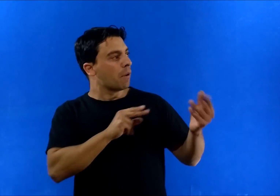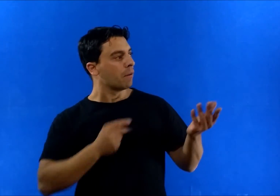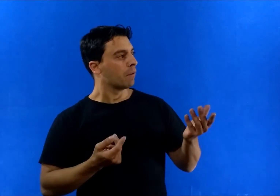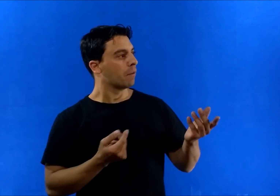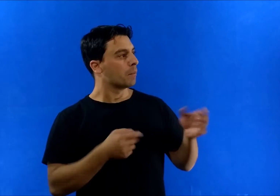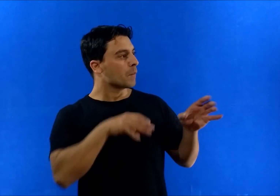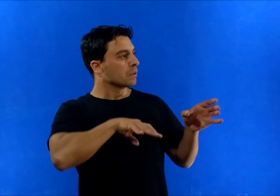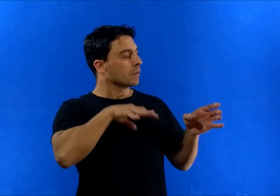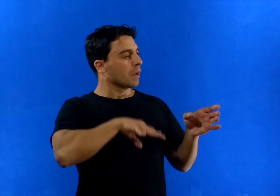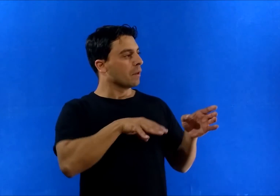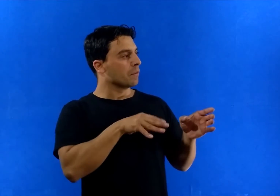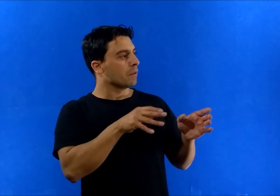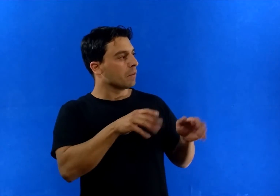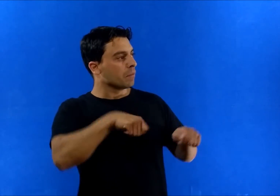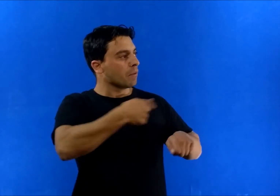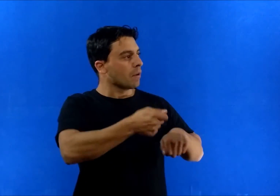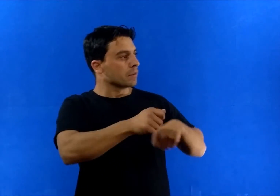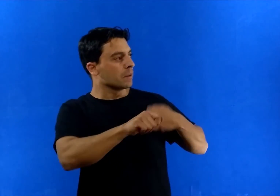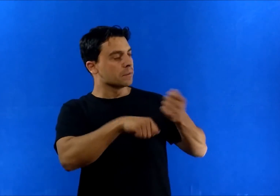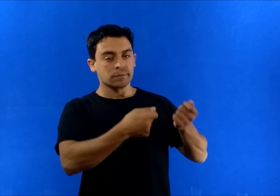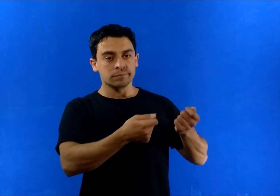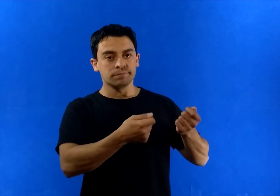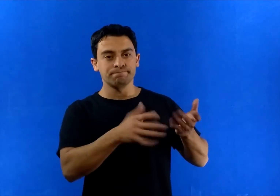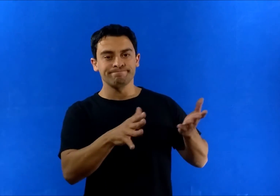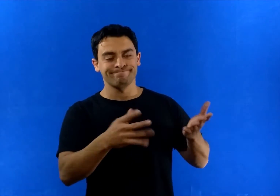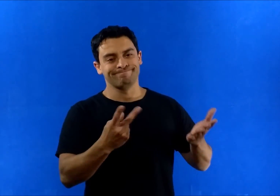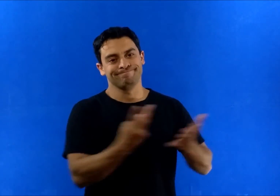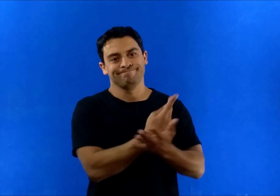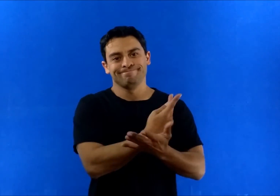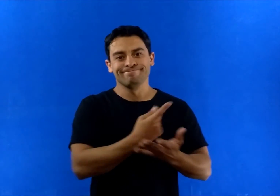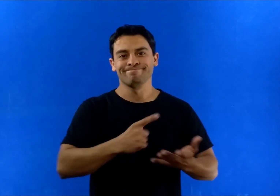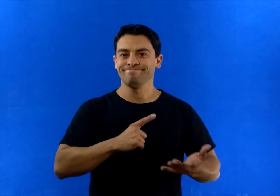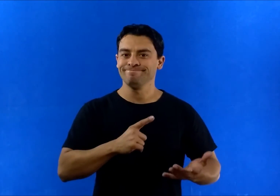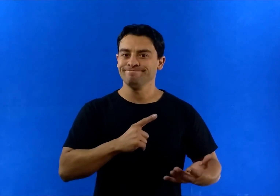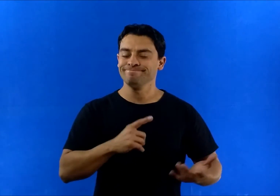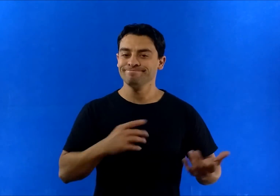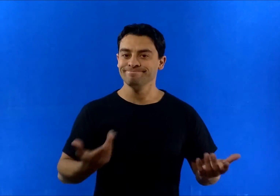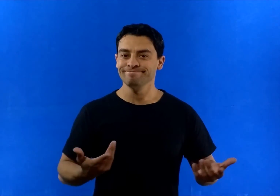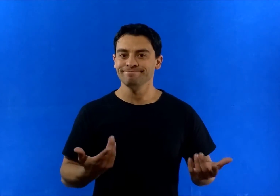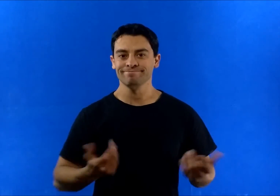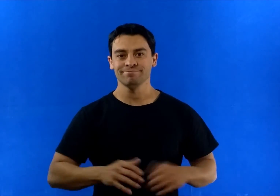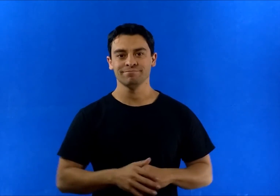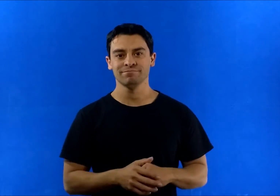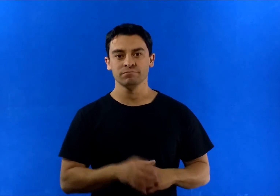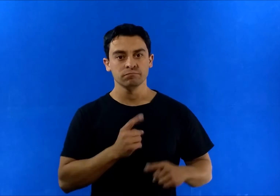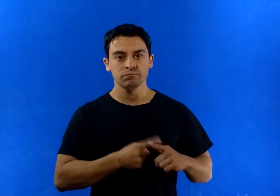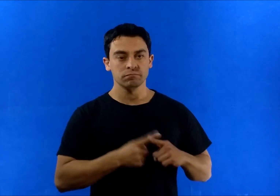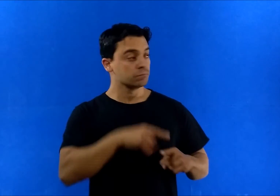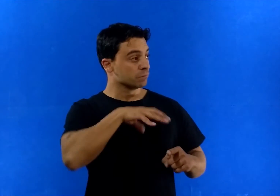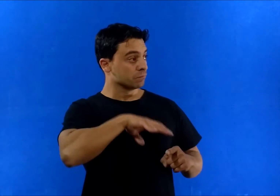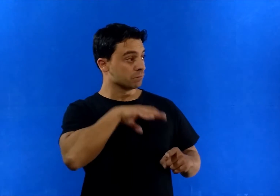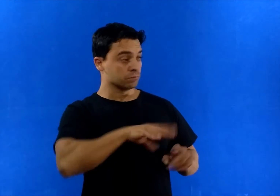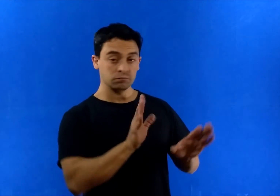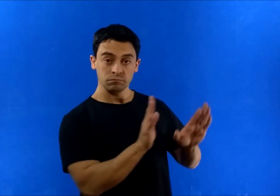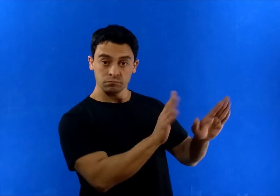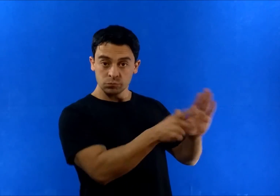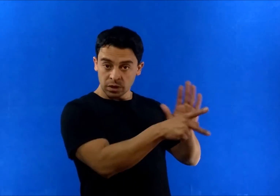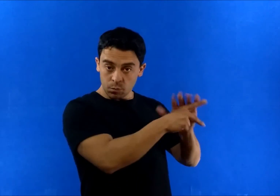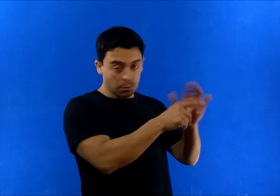pode copiar igual o português, com os seus sinais. Mas isso é errado. Por quê? Porque o